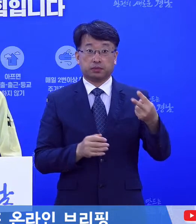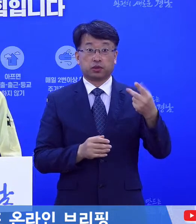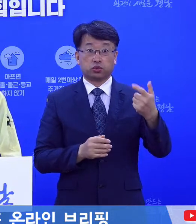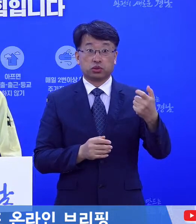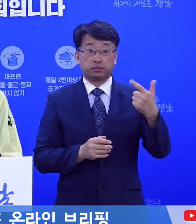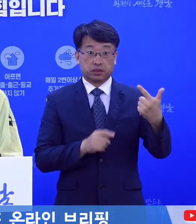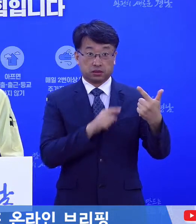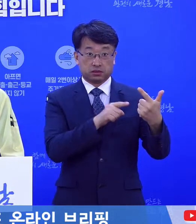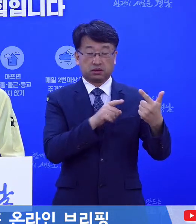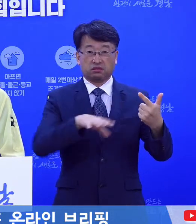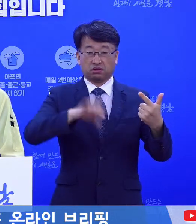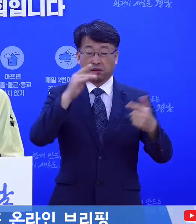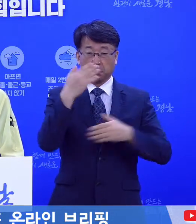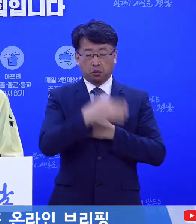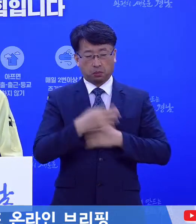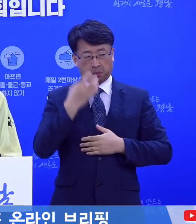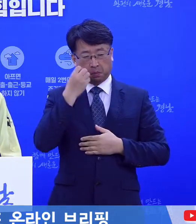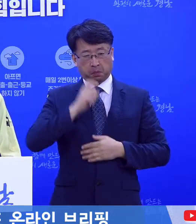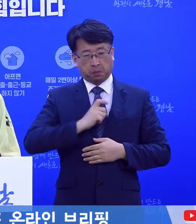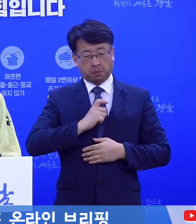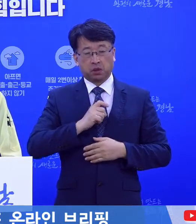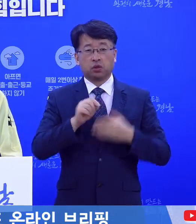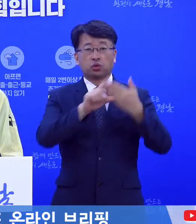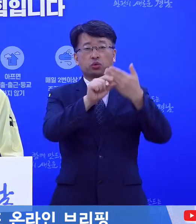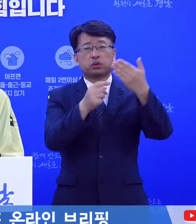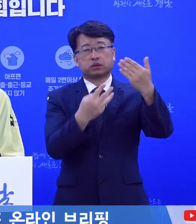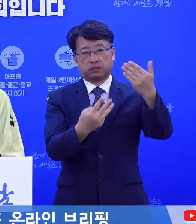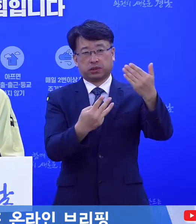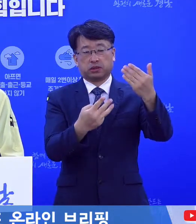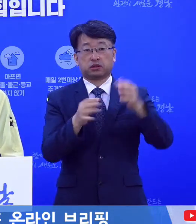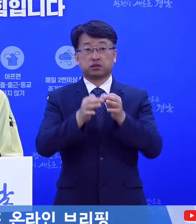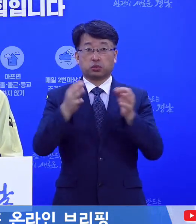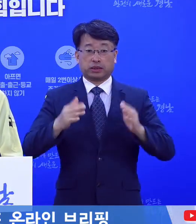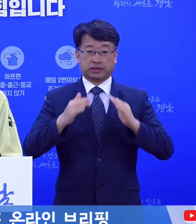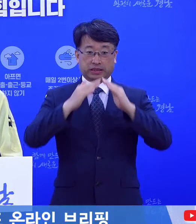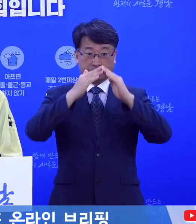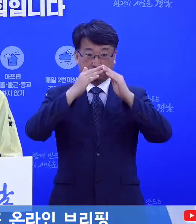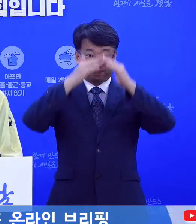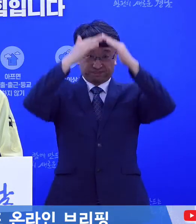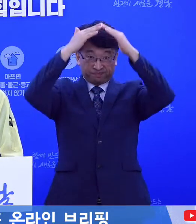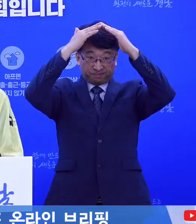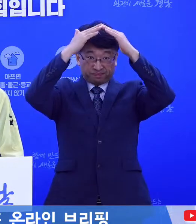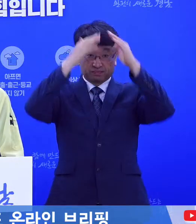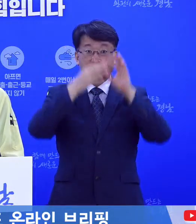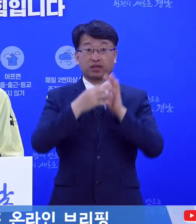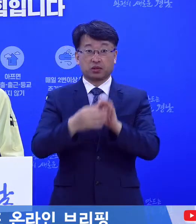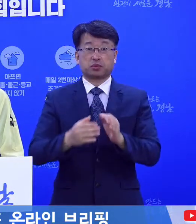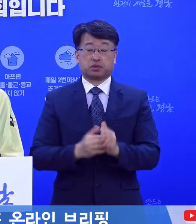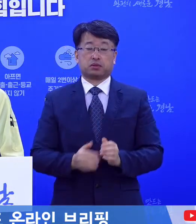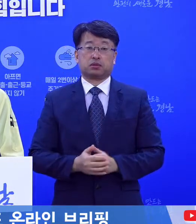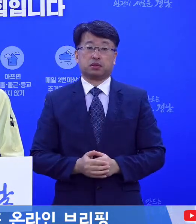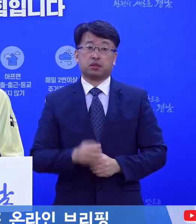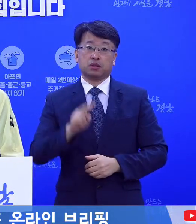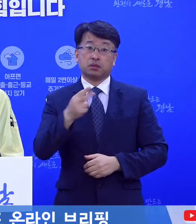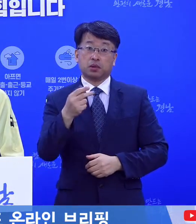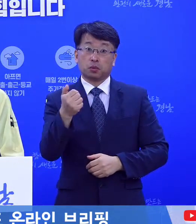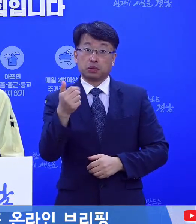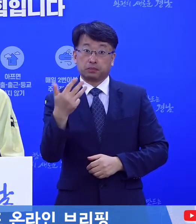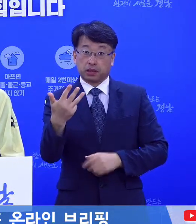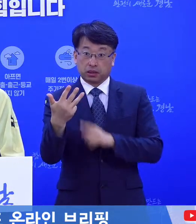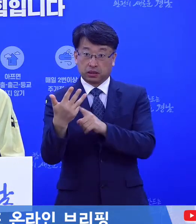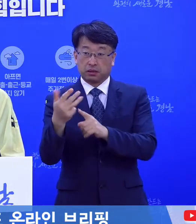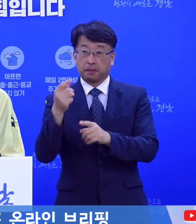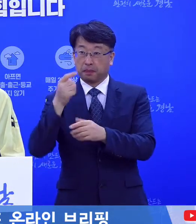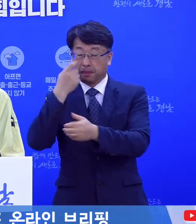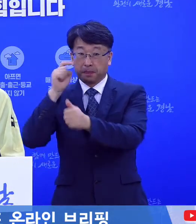261번 확진자의 첫 증상은 3일이었고, 그동안 자택에 머물렀습니다. 258번 확진